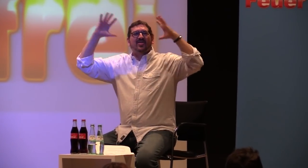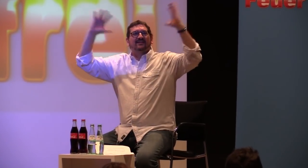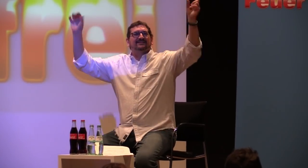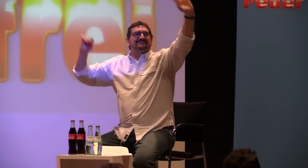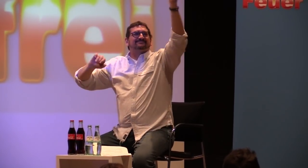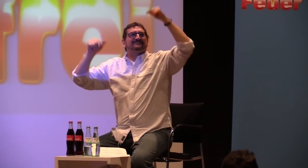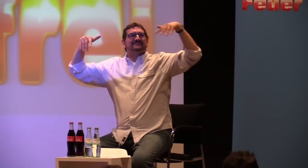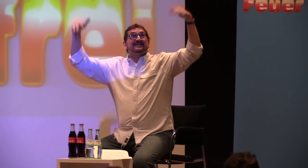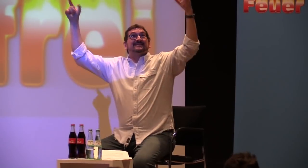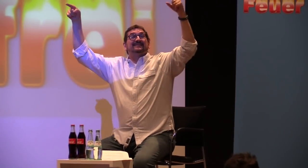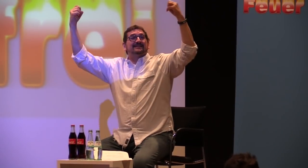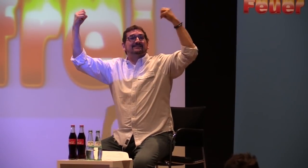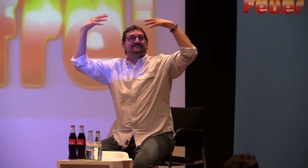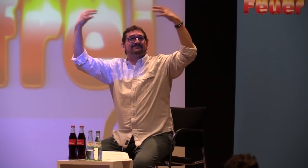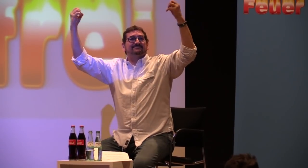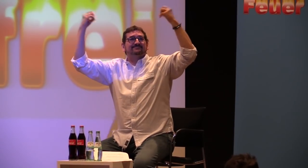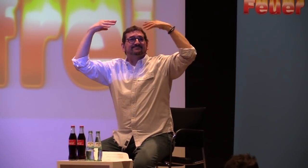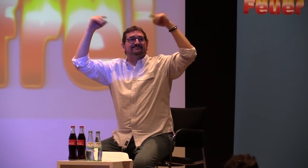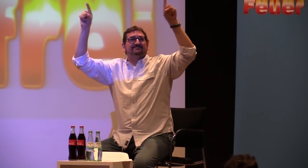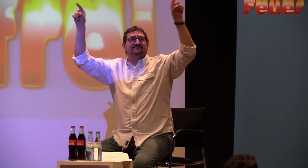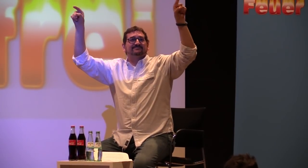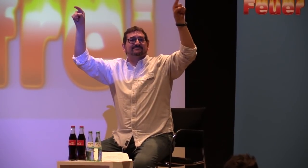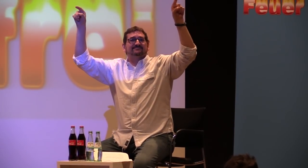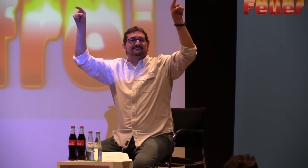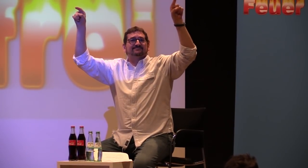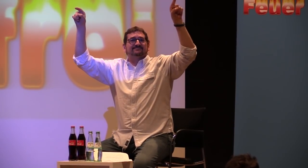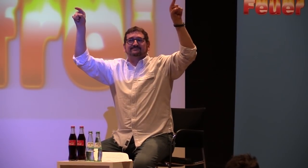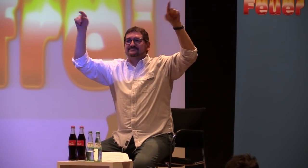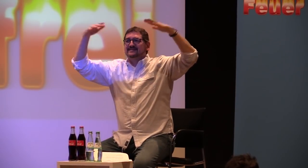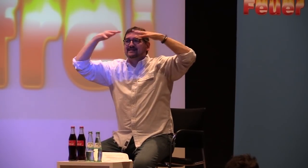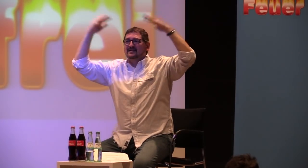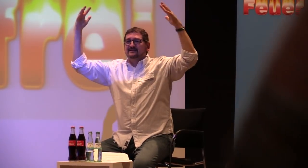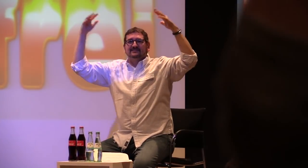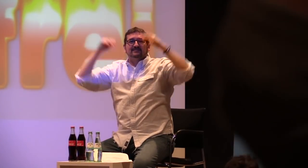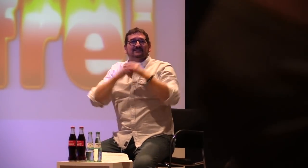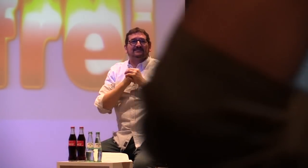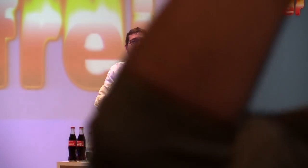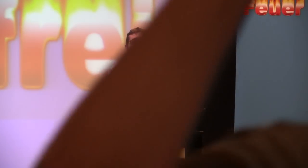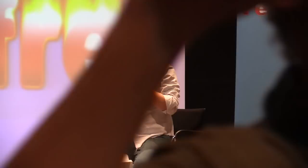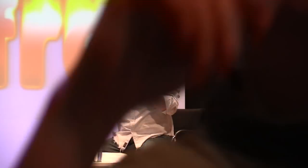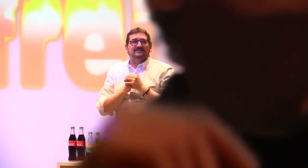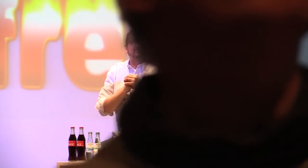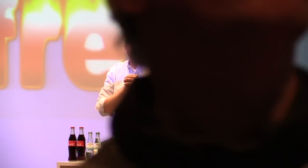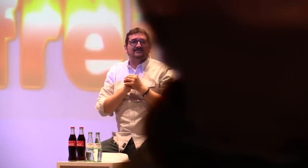Wir müssen es ein bisschen heller machen, oben an die Technik, ein bisschen mehr Licht, kam gerade der Hinweis aus dem Publikum.